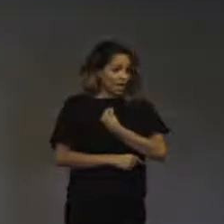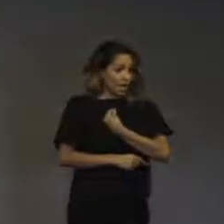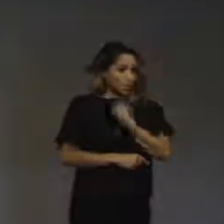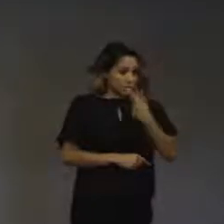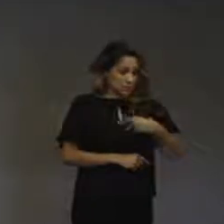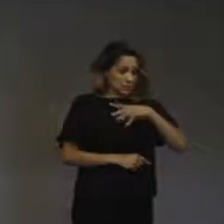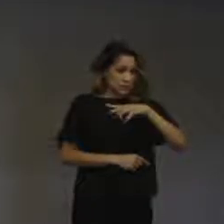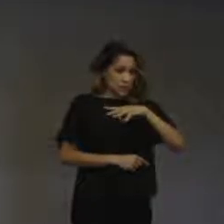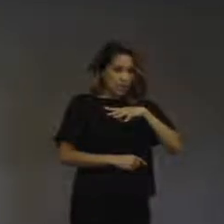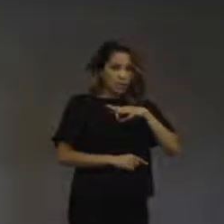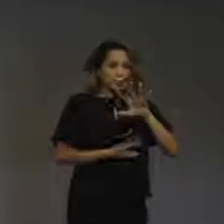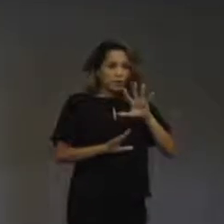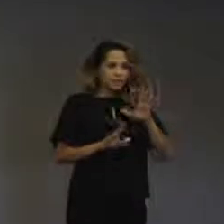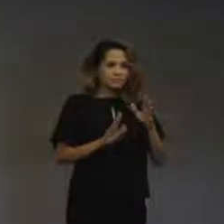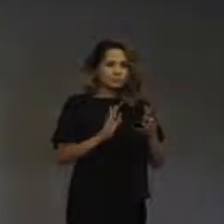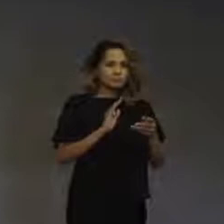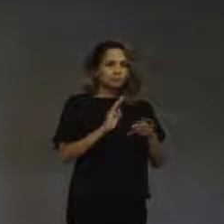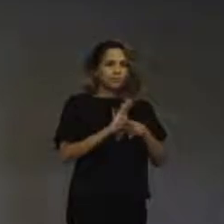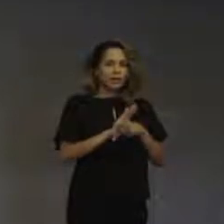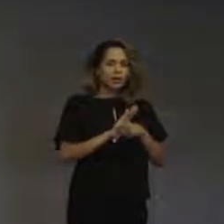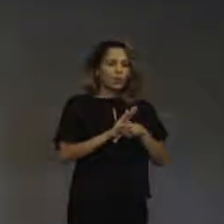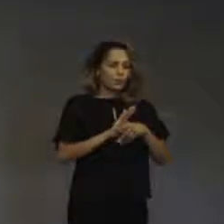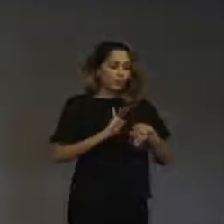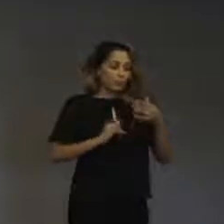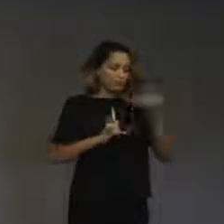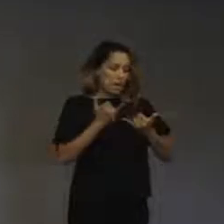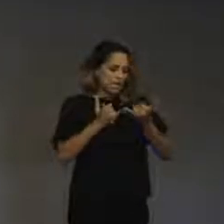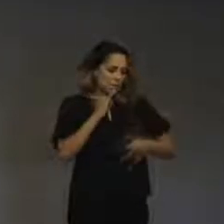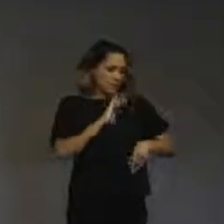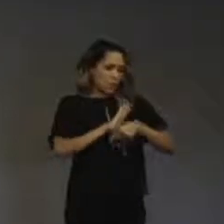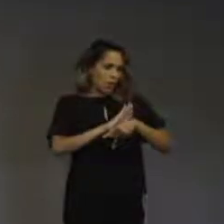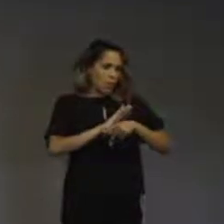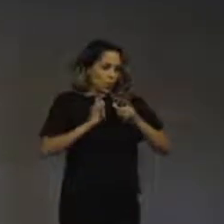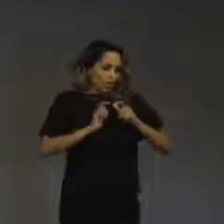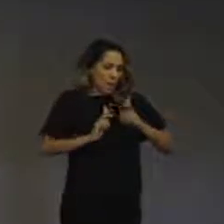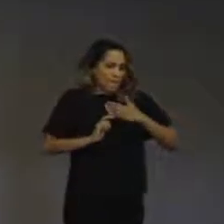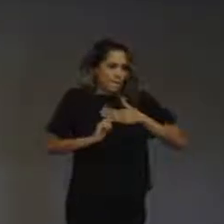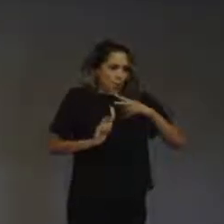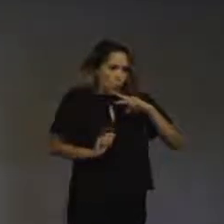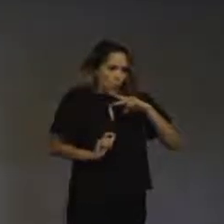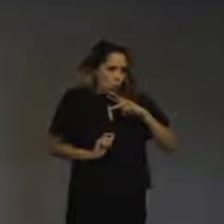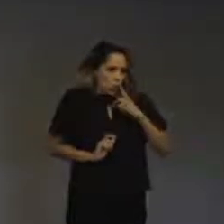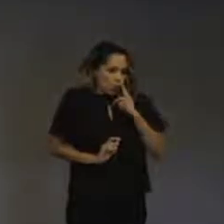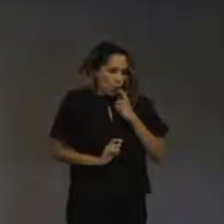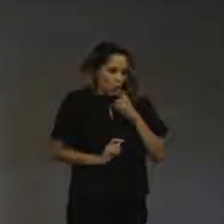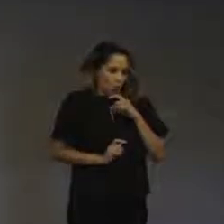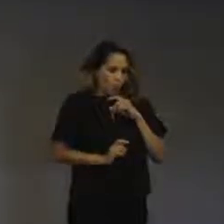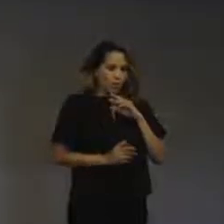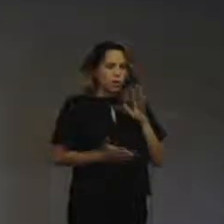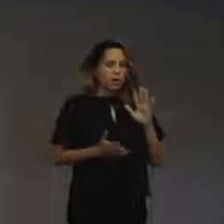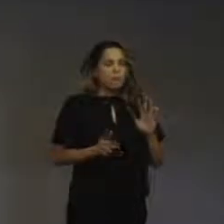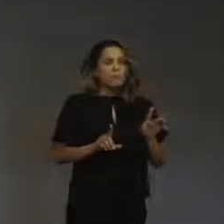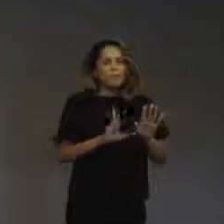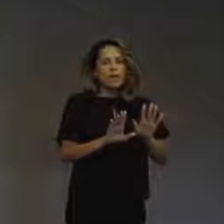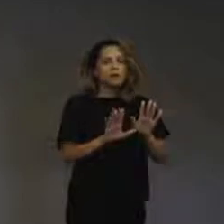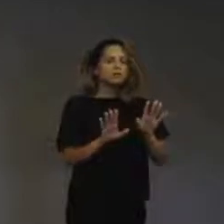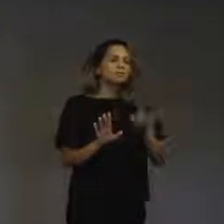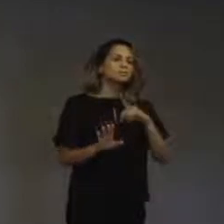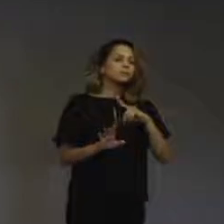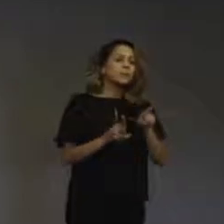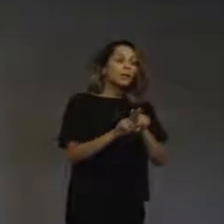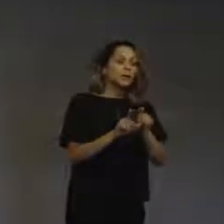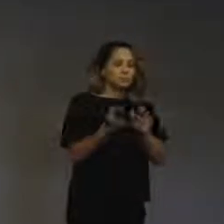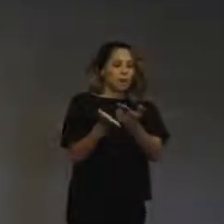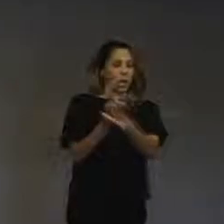vive em bolhas. Agora, se o mapa mental já é muito reduzido frente ao mapa, de fato, da cidade, o administrativo, por assim dizer, o nosso